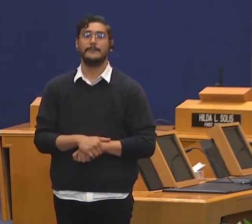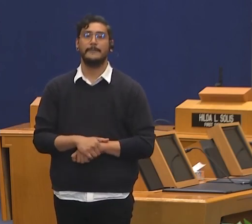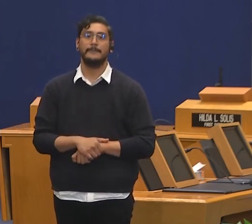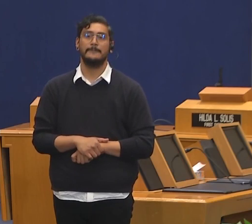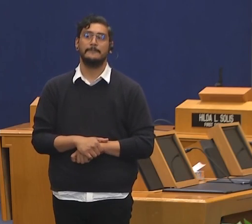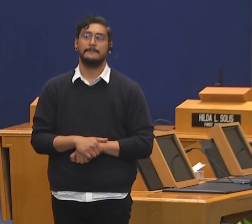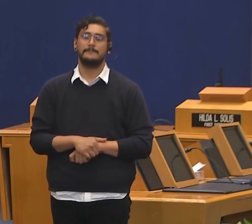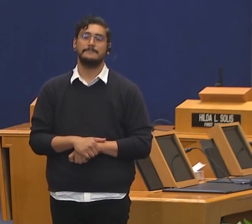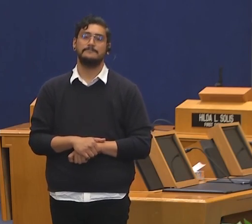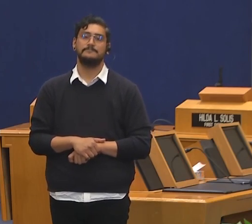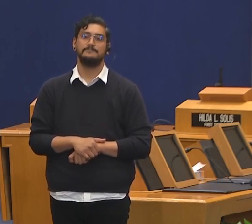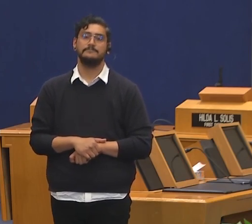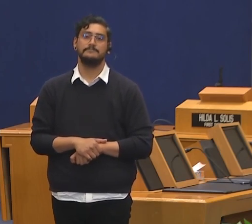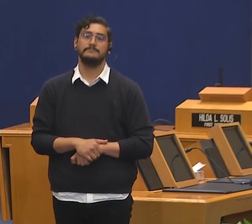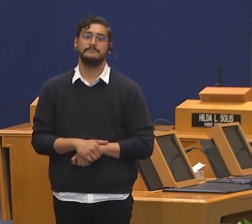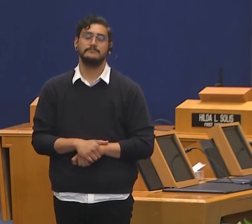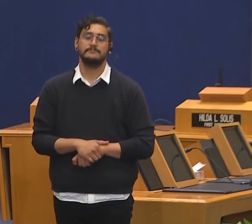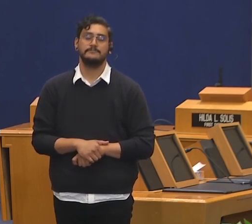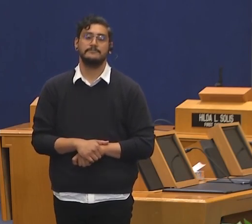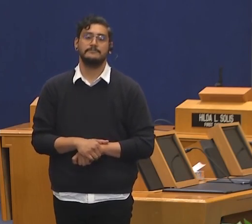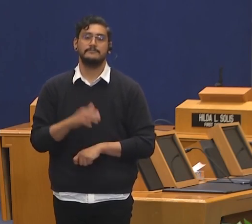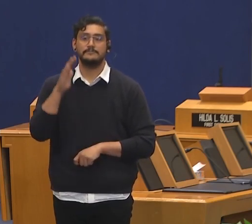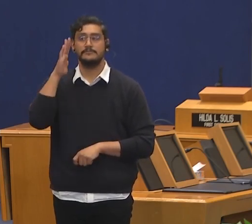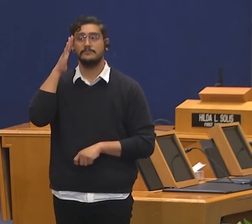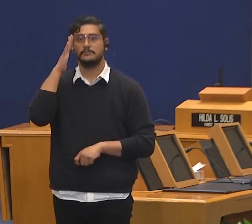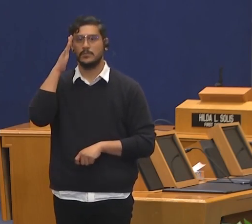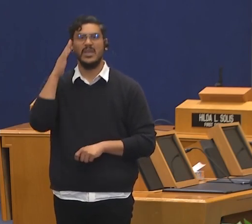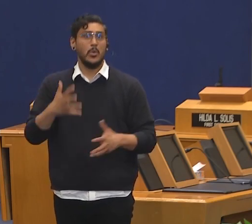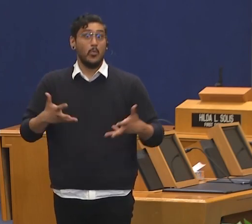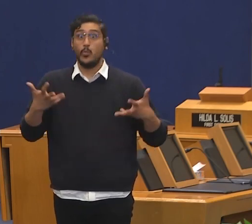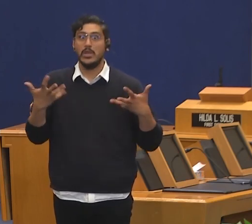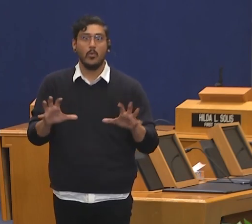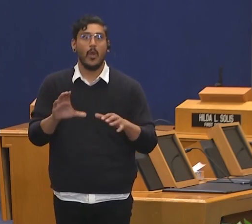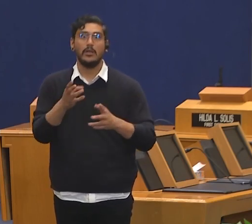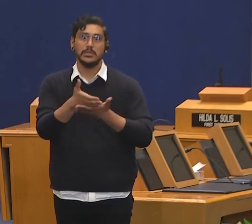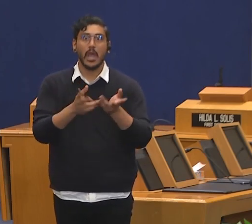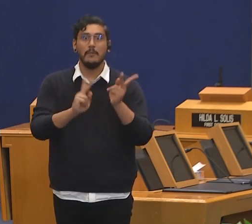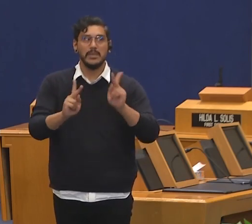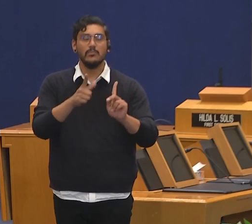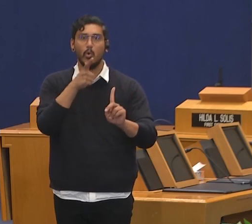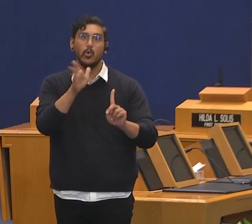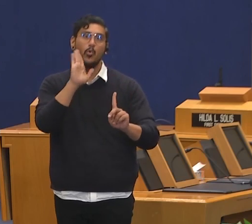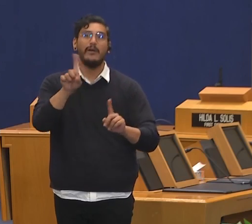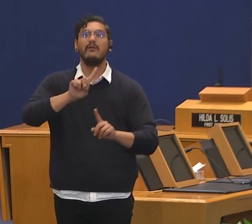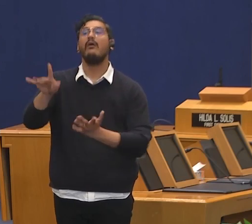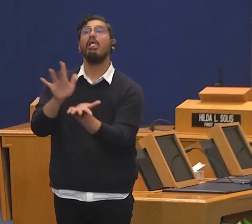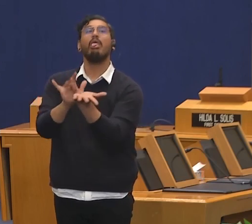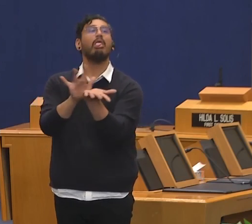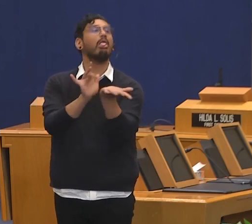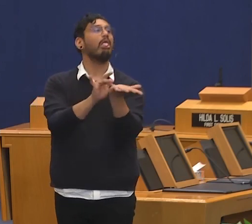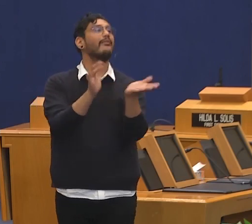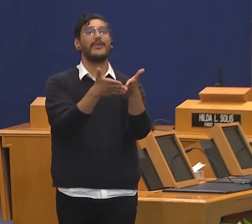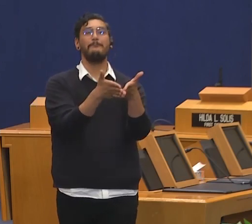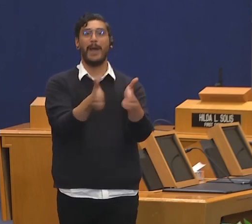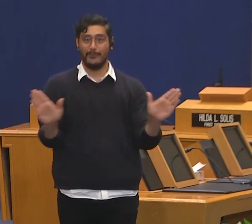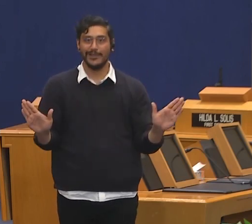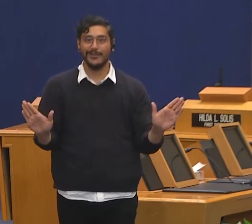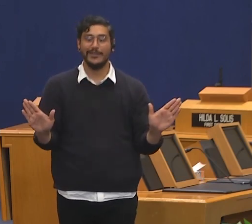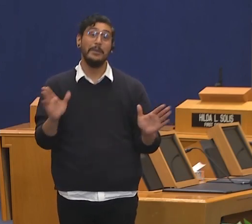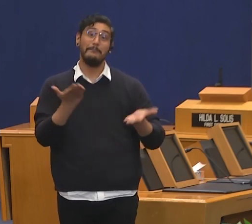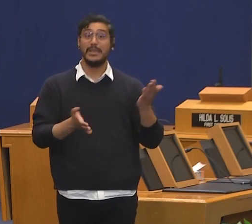pública para aprovecharse de las personas financieramente, ya sea mediante estafas o mediante el aumento ilegal de